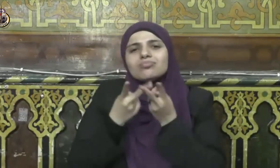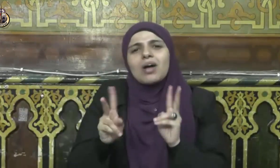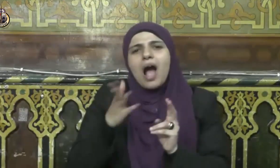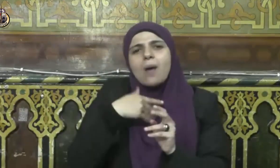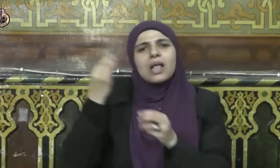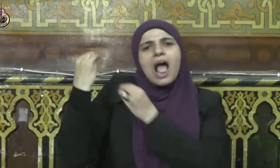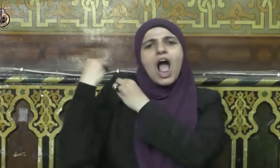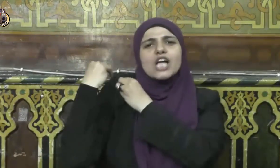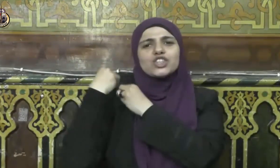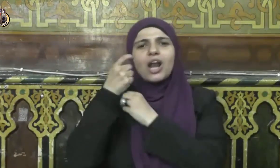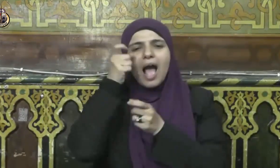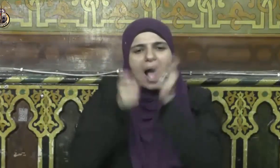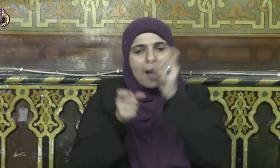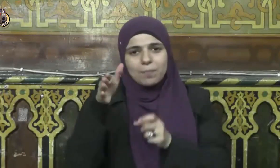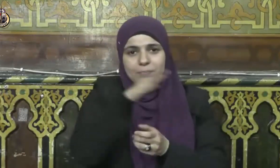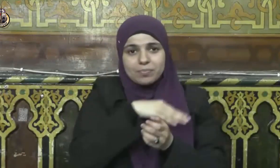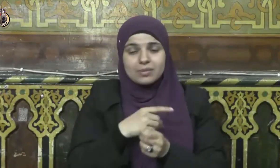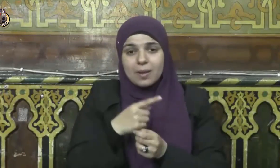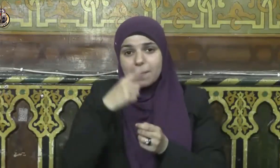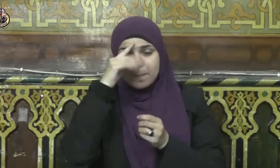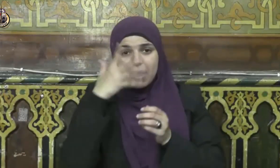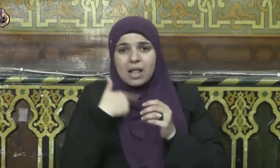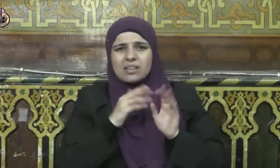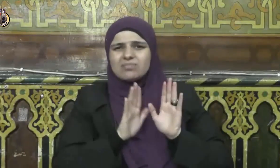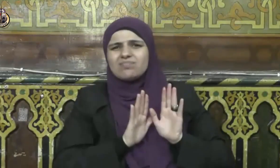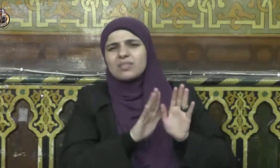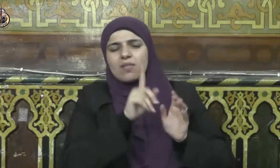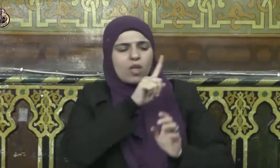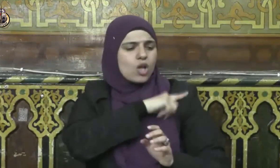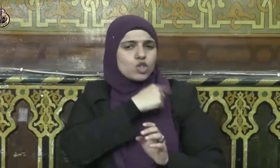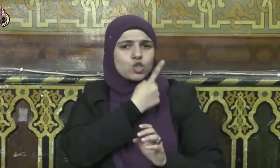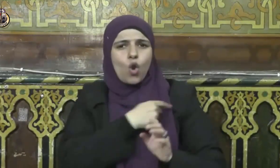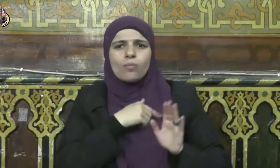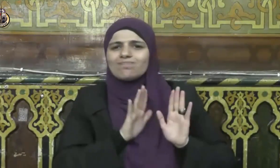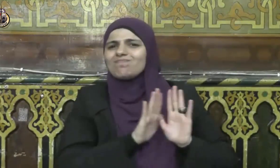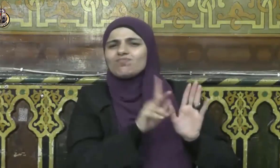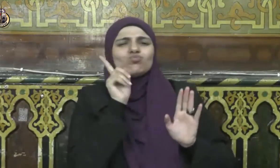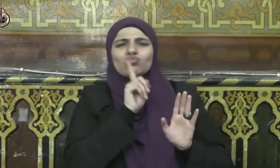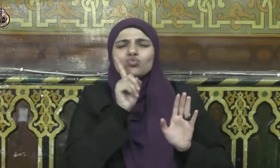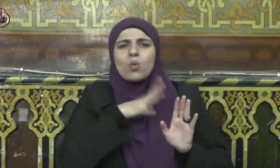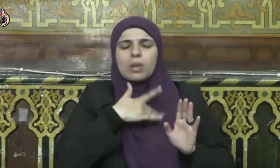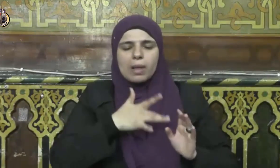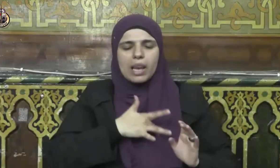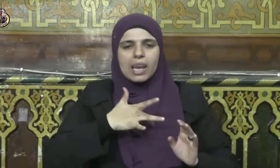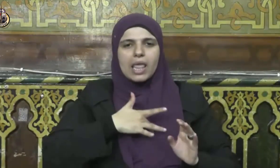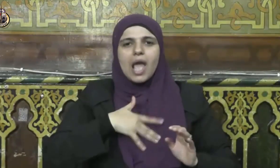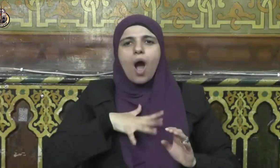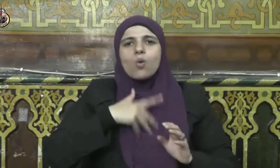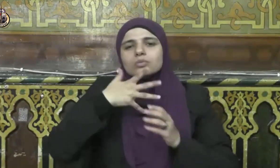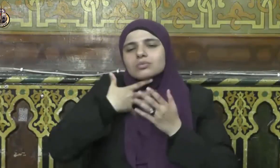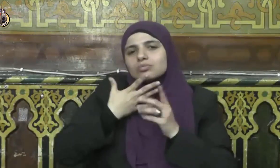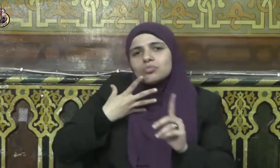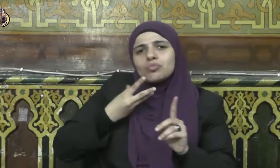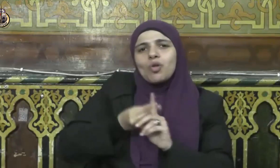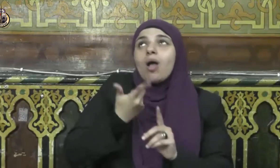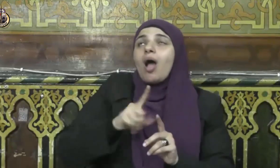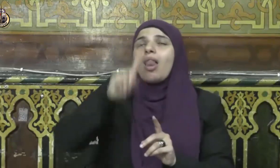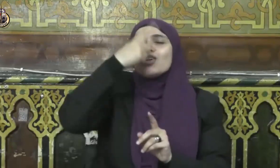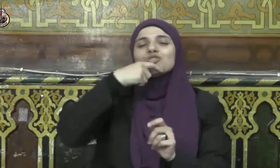التي يثاب العبد عليها، بل إن ترك فعل المحرمات وإخلاص النية لله عز